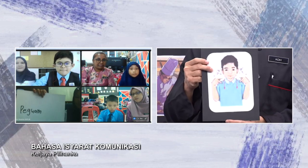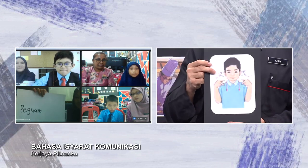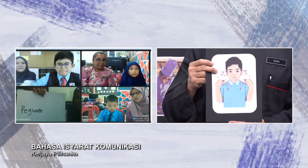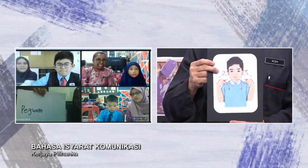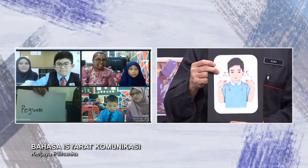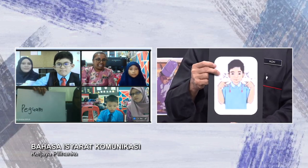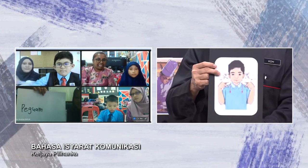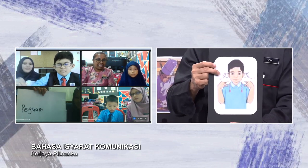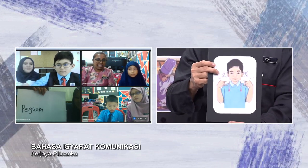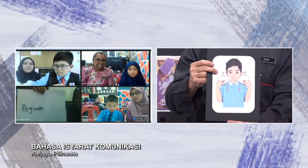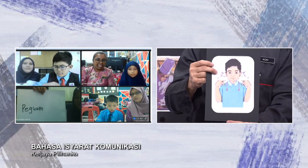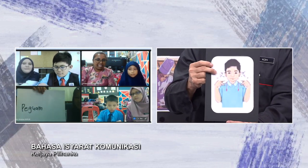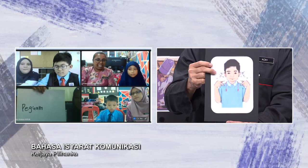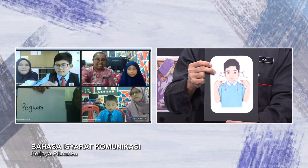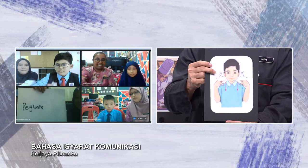kita tengok.